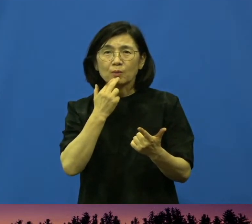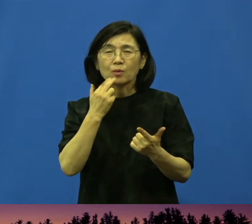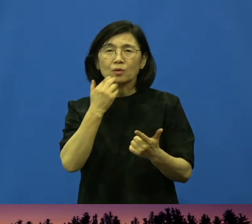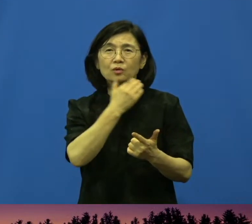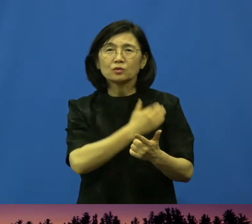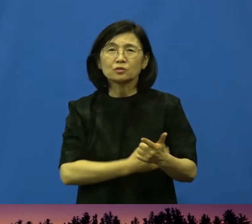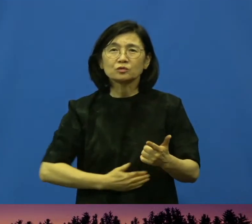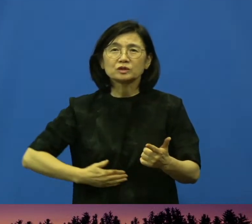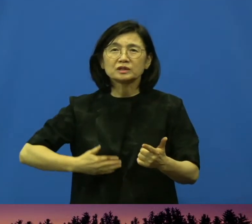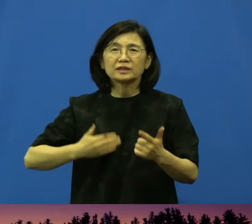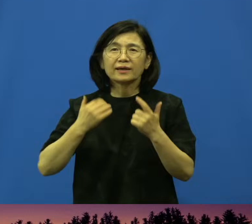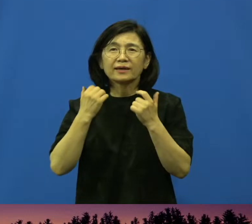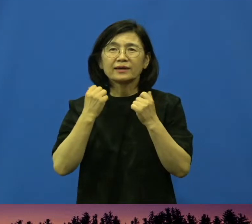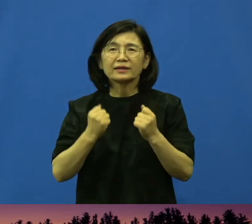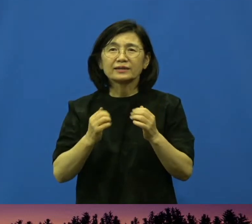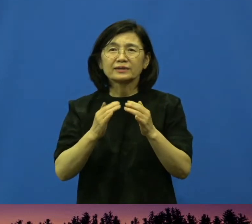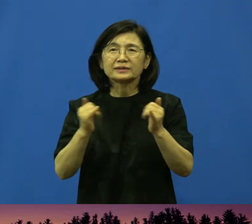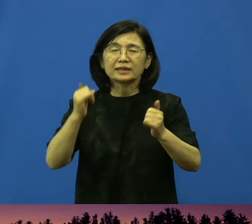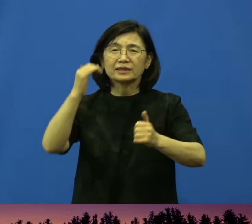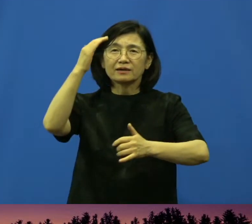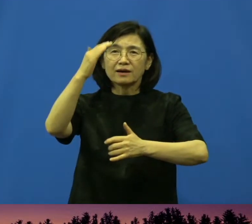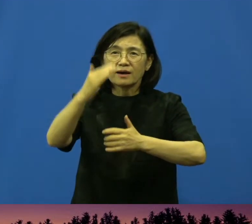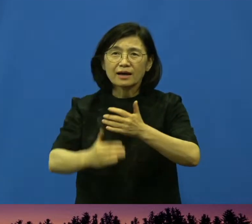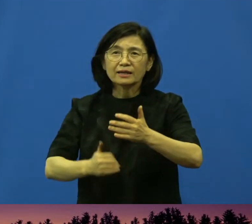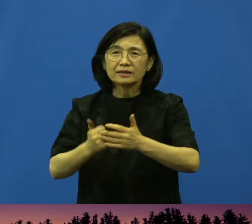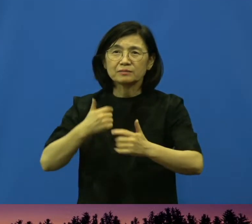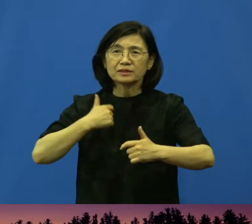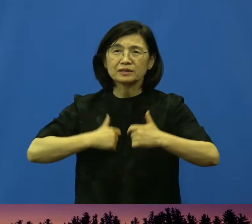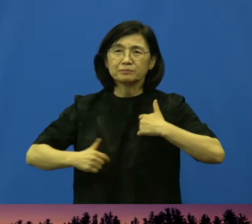하나님을 기쁘시게 할 수 없느니라.